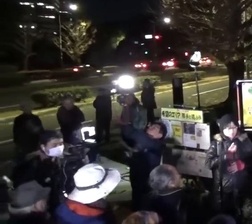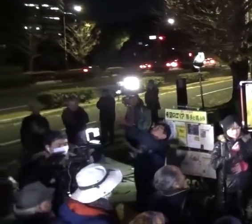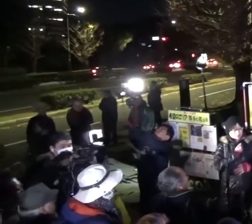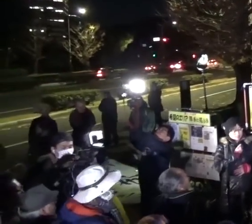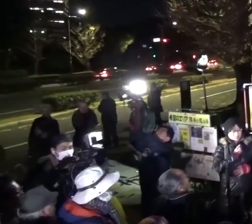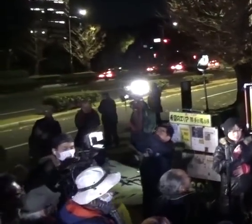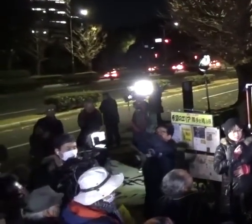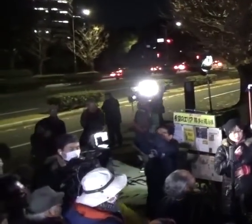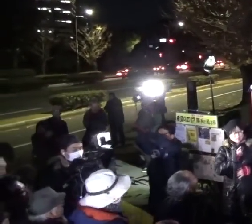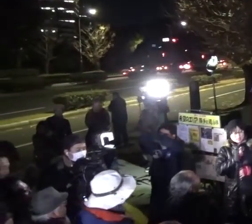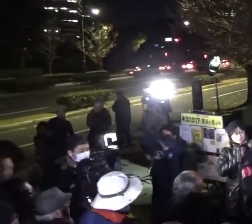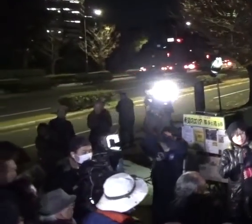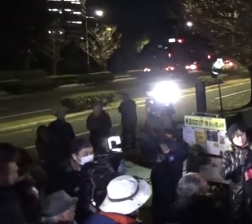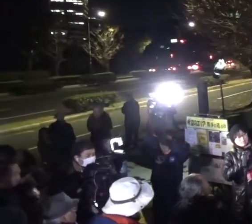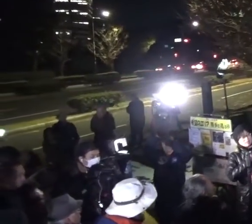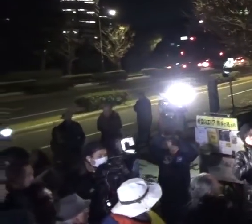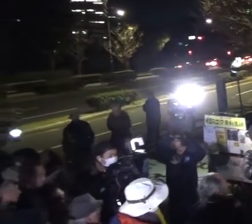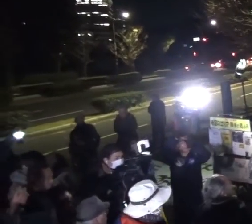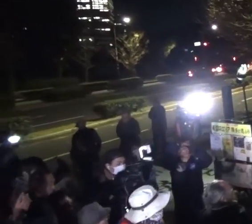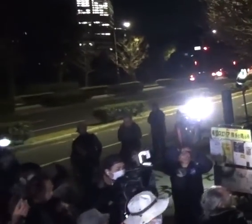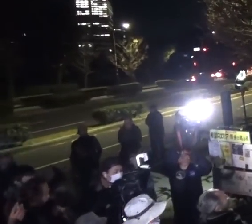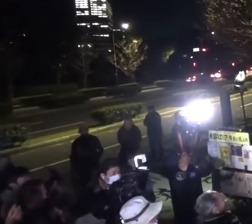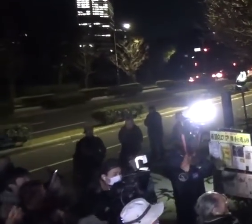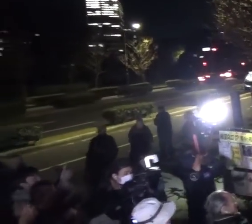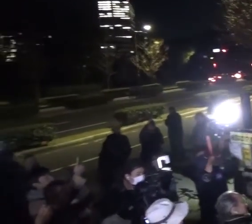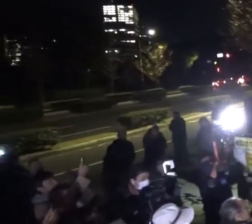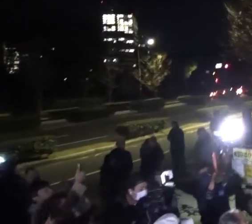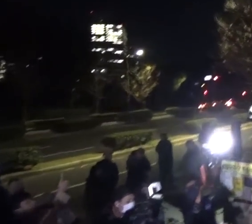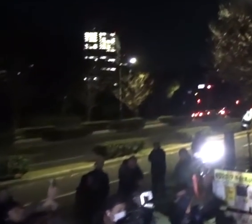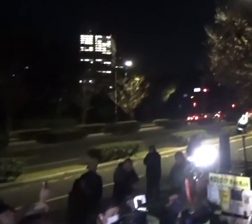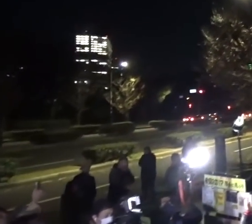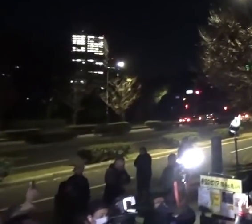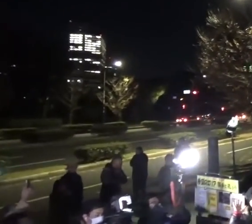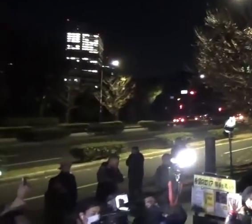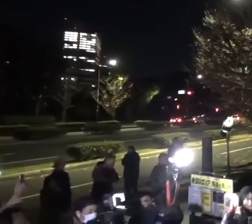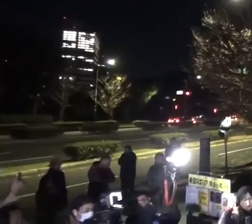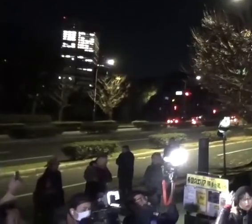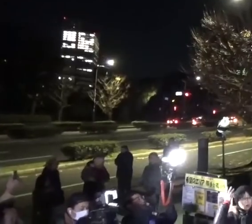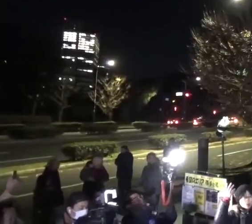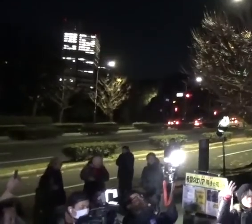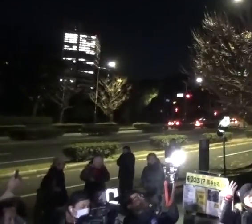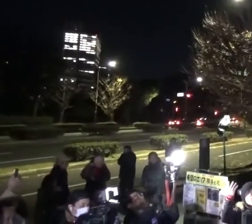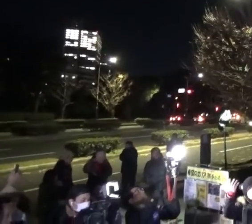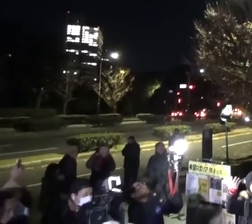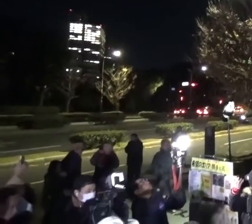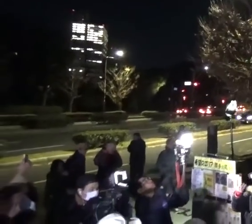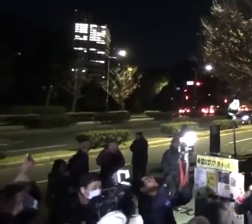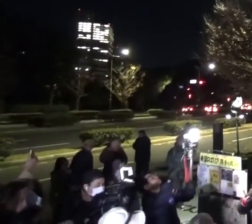We shall.